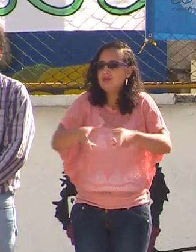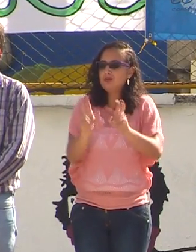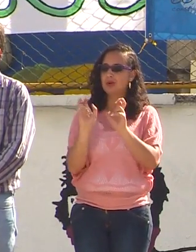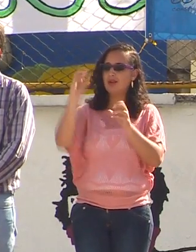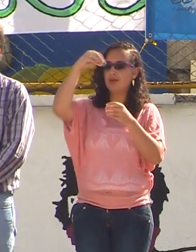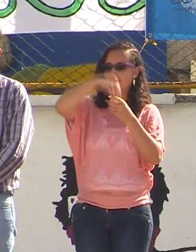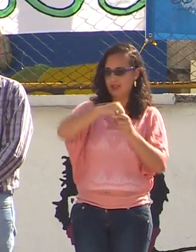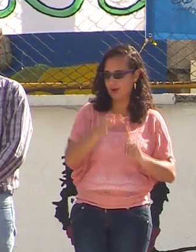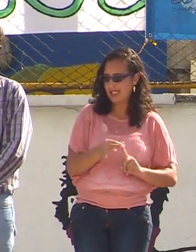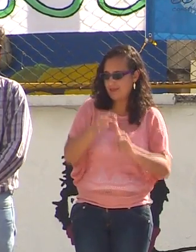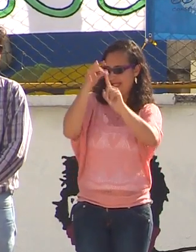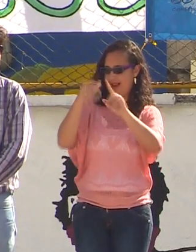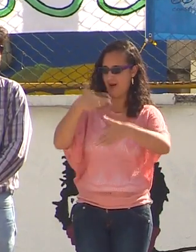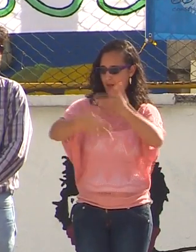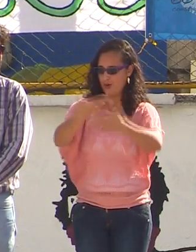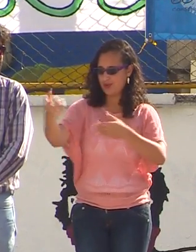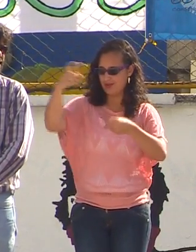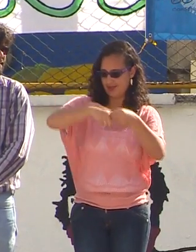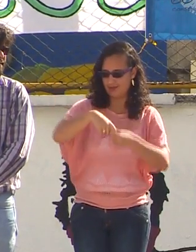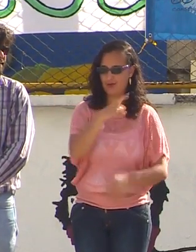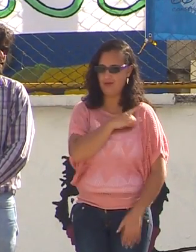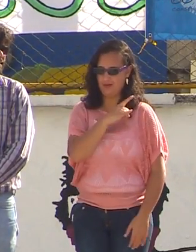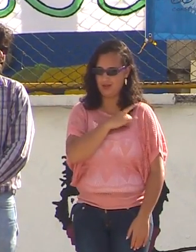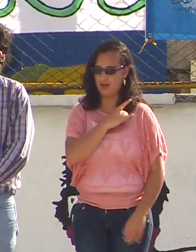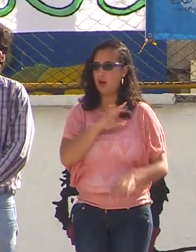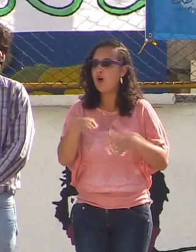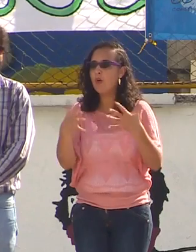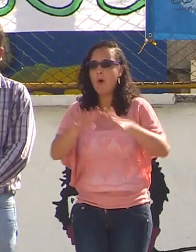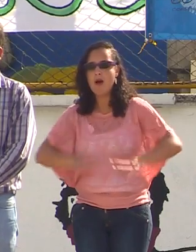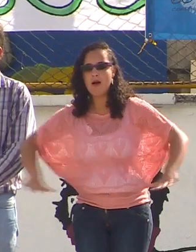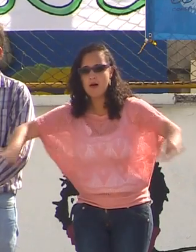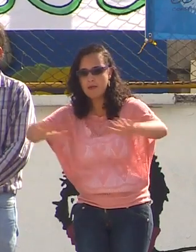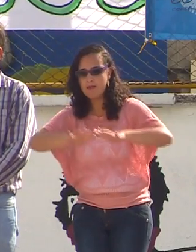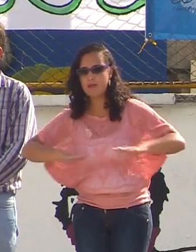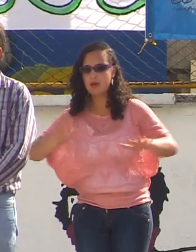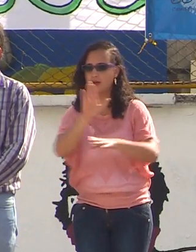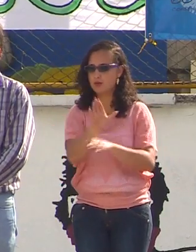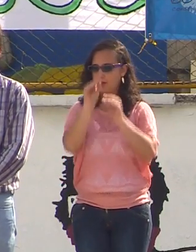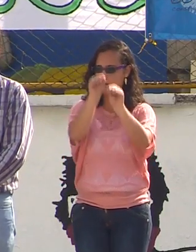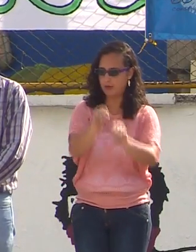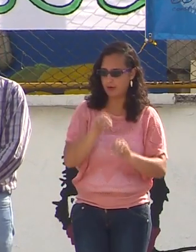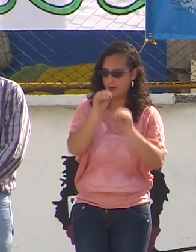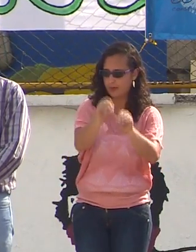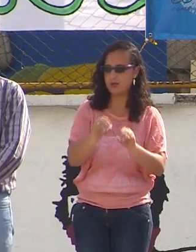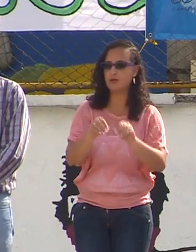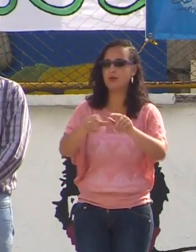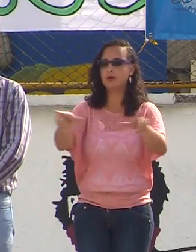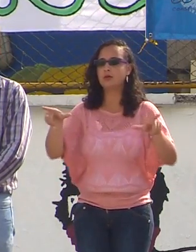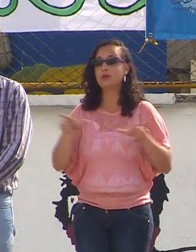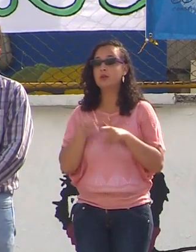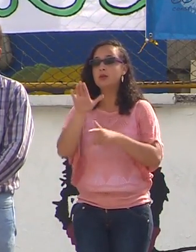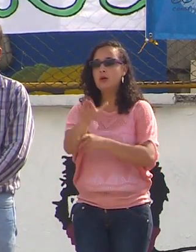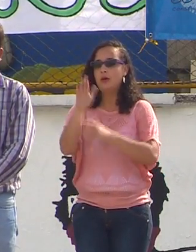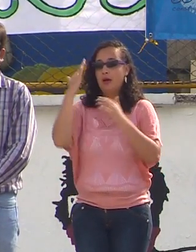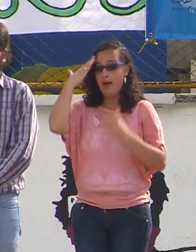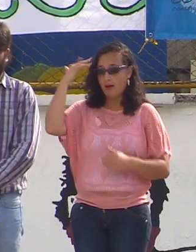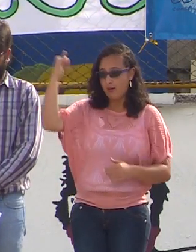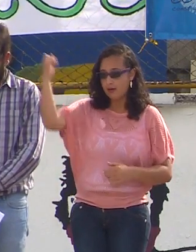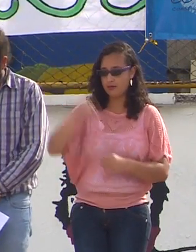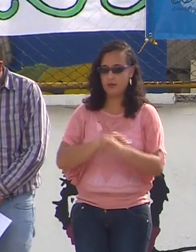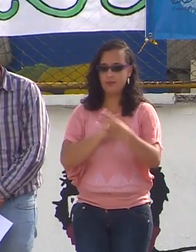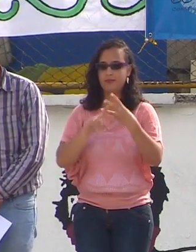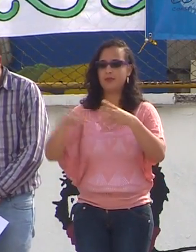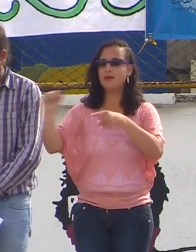proceso de matrícula, los ambientes de formación, los espacios académicos, la